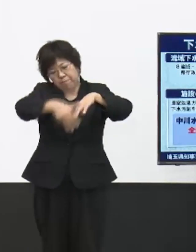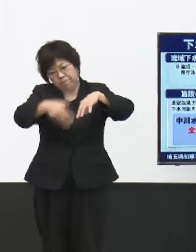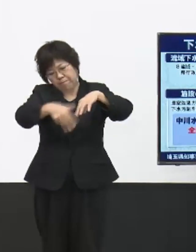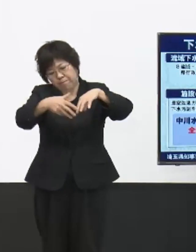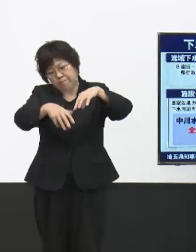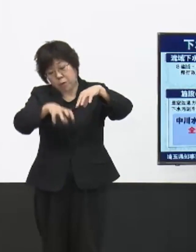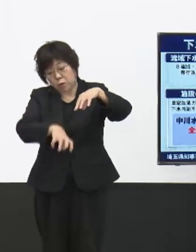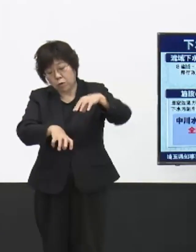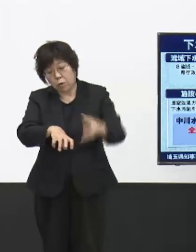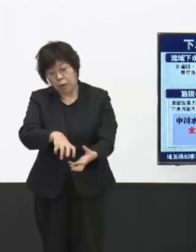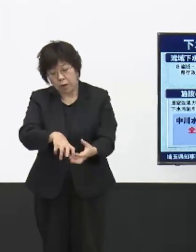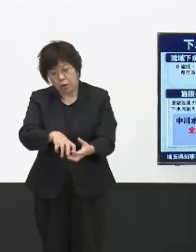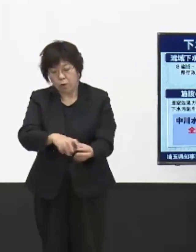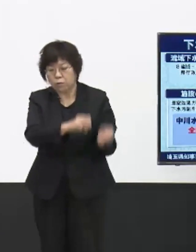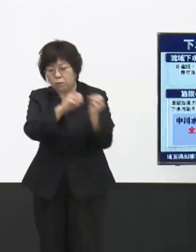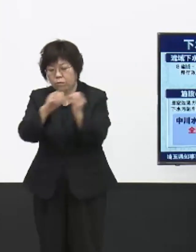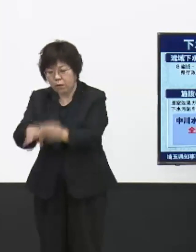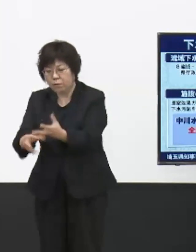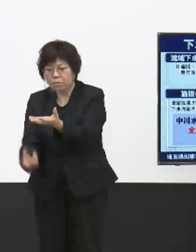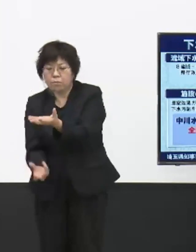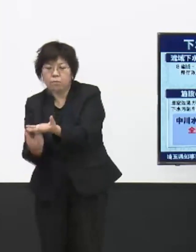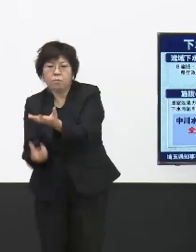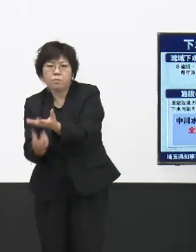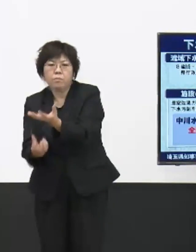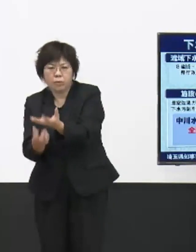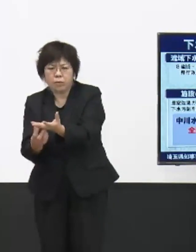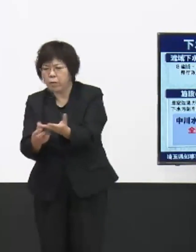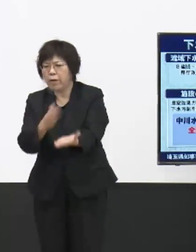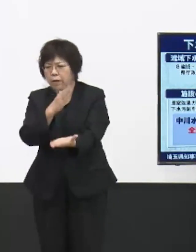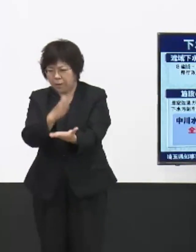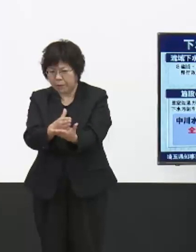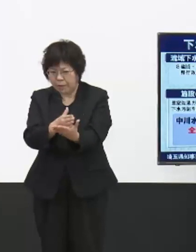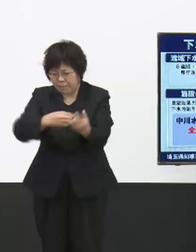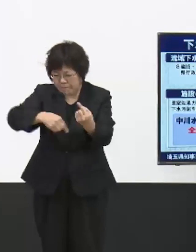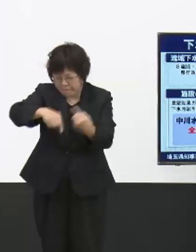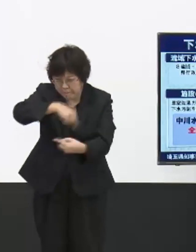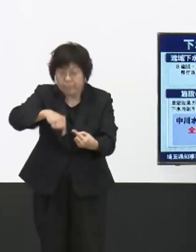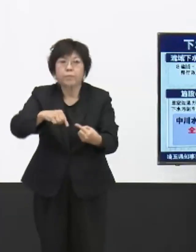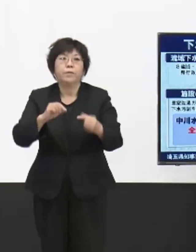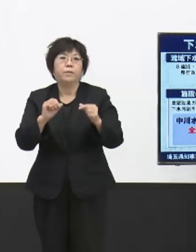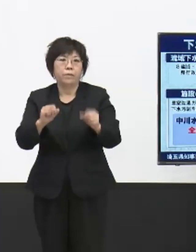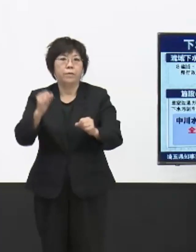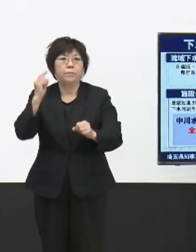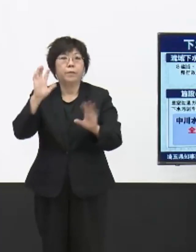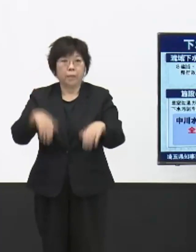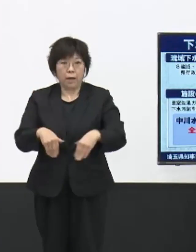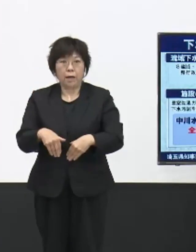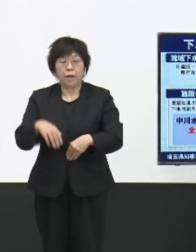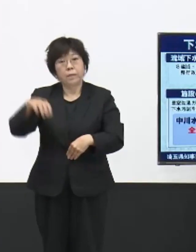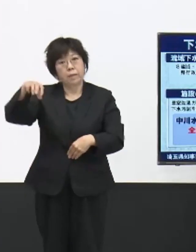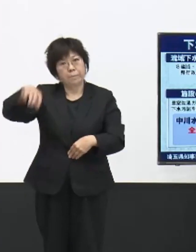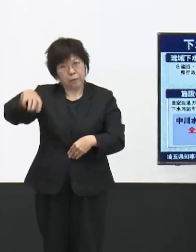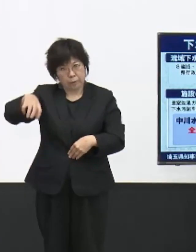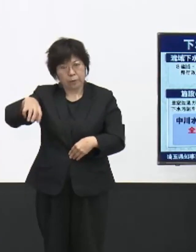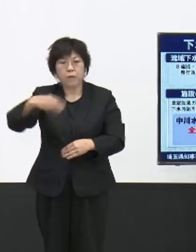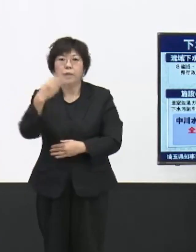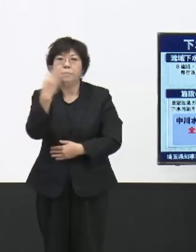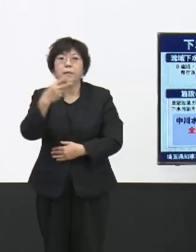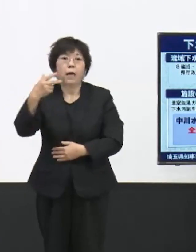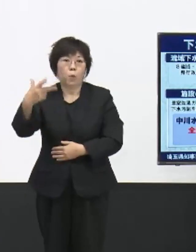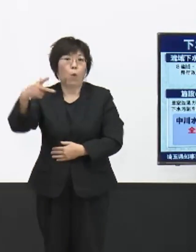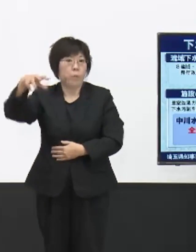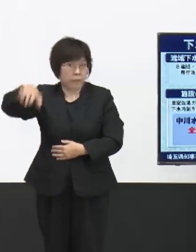水汚泥をエネルギー化する施設の整備を進めました。そしてこの度、三郷市にある下水処理